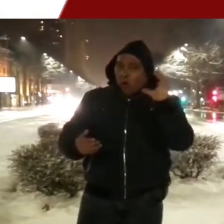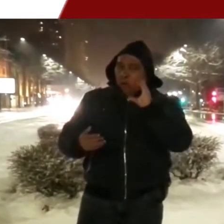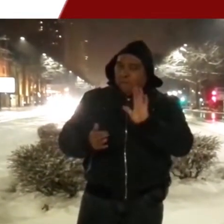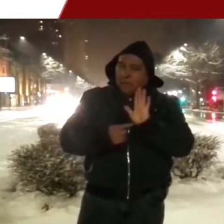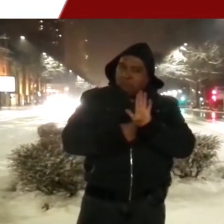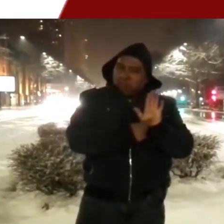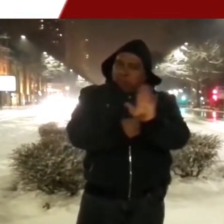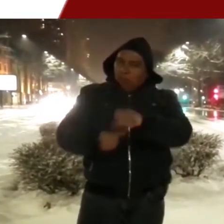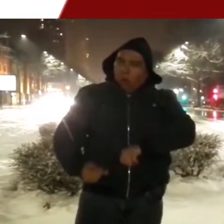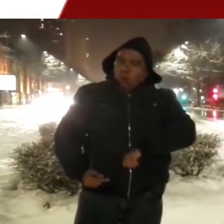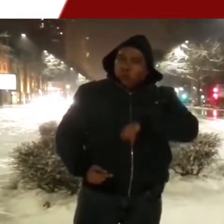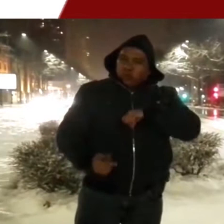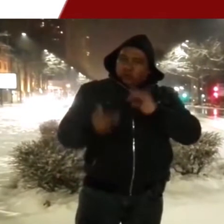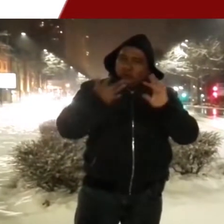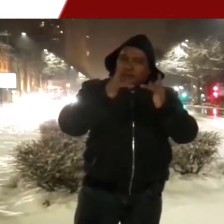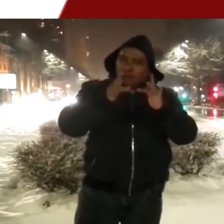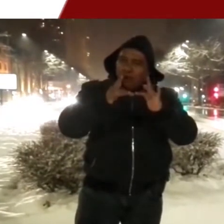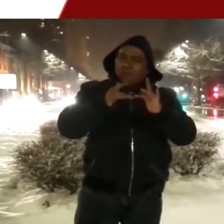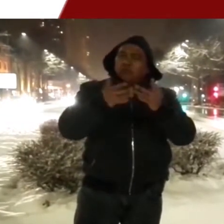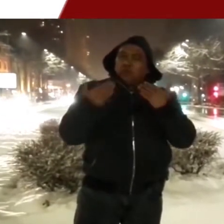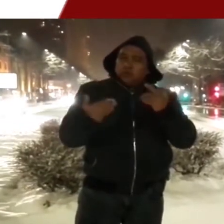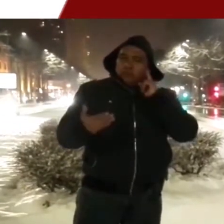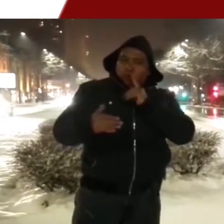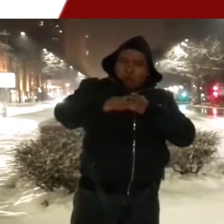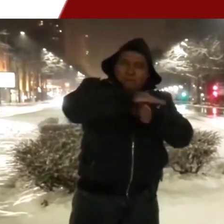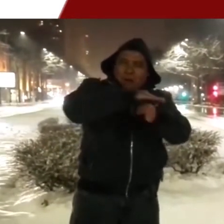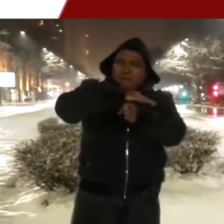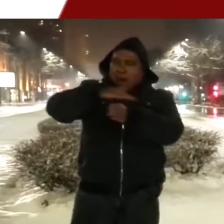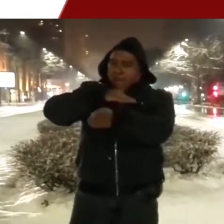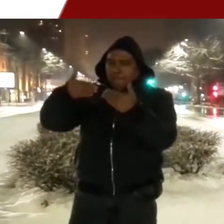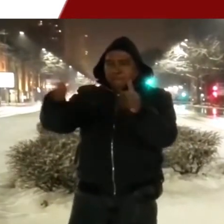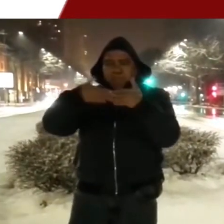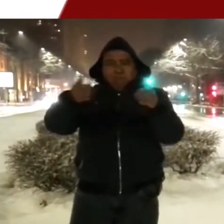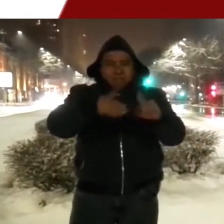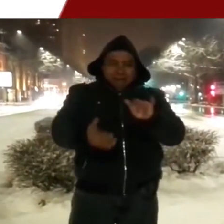Ministerio TIC, Colombia puede mostrar con orgullo al Centro de Relevo, una iniciativa que